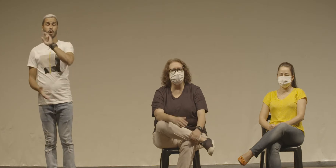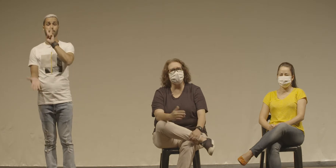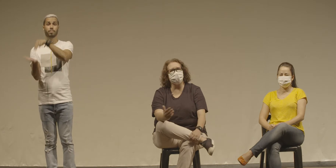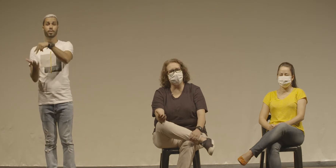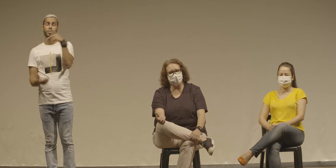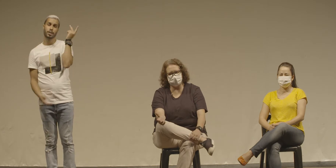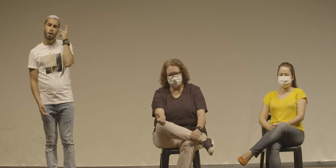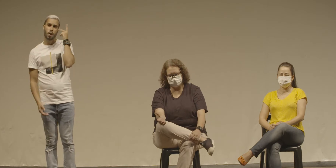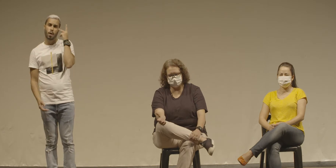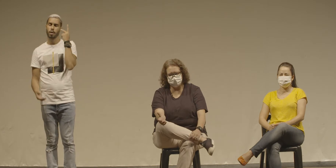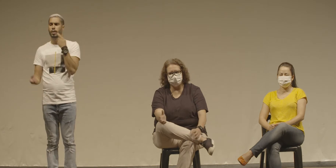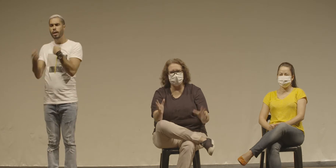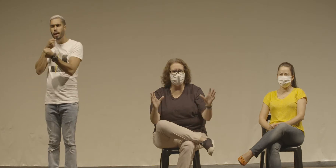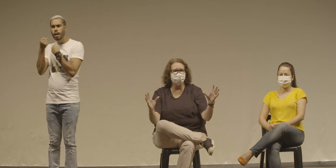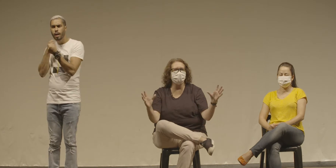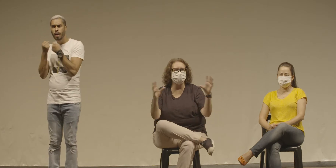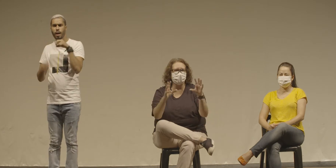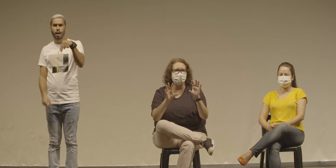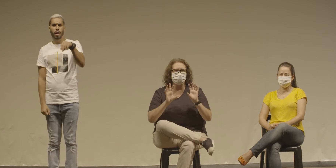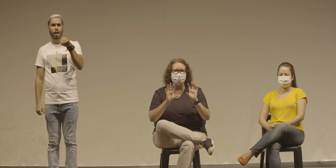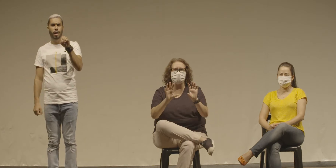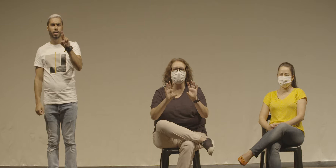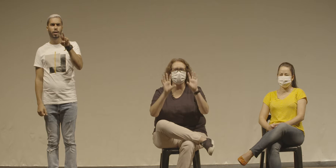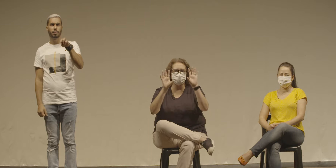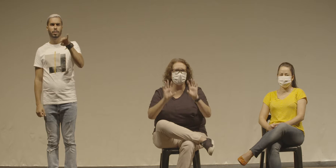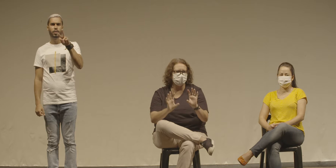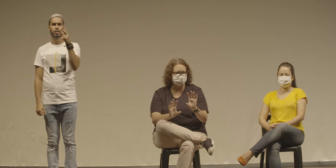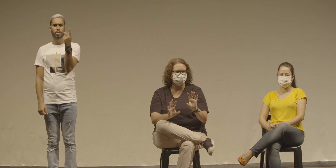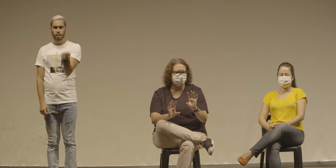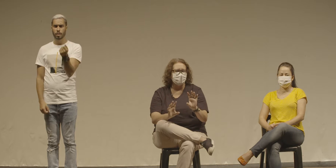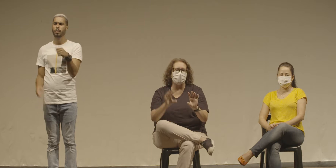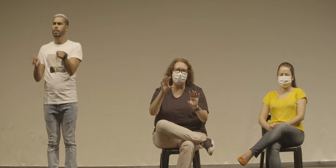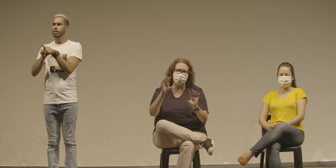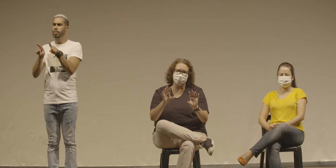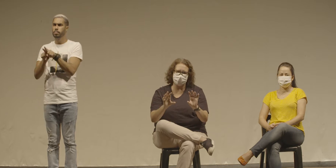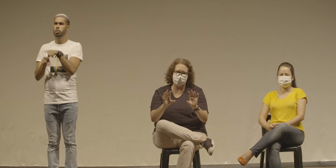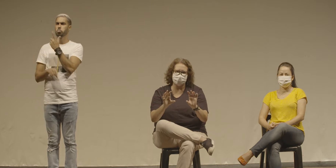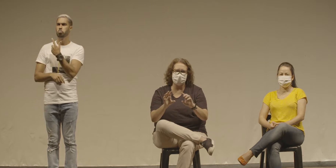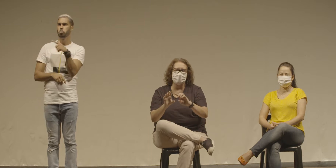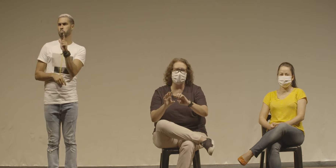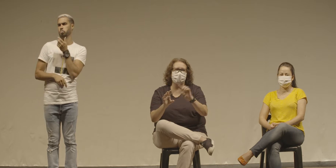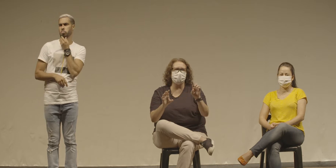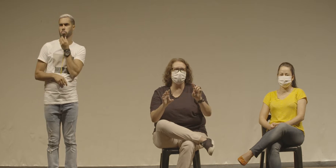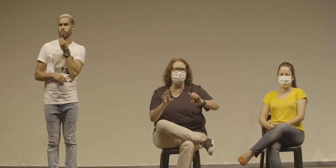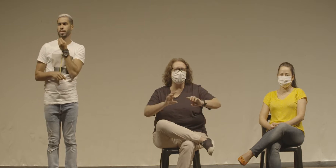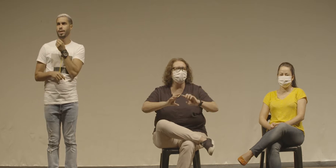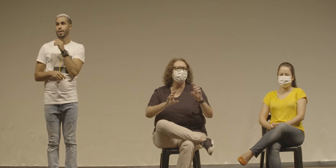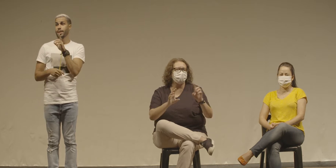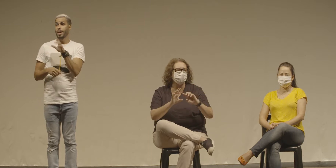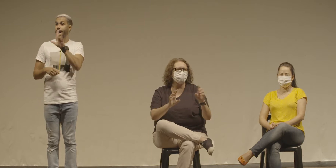e entrevistamos o Victor Matsudo para termos duas linhas de pensamento sobre o mesmo assunto. A parte da ciência, que era